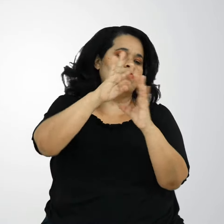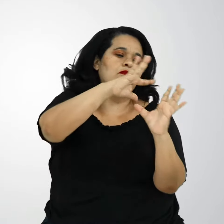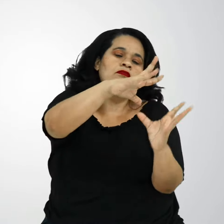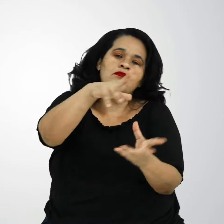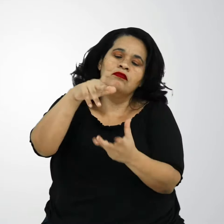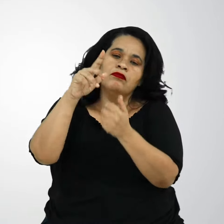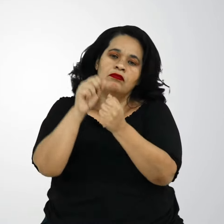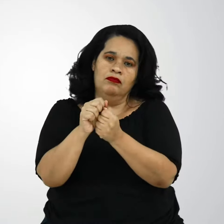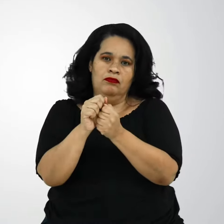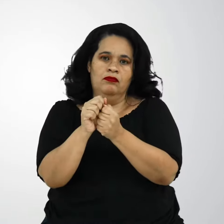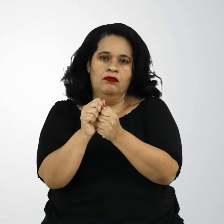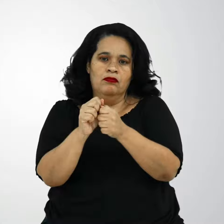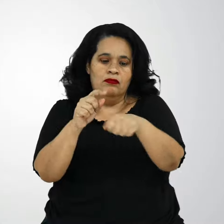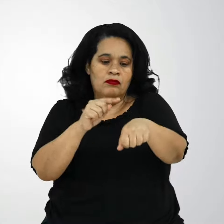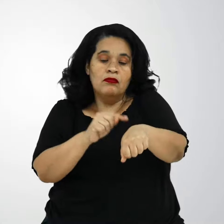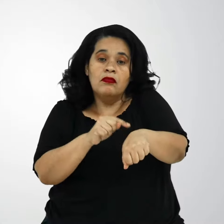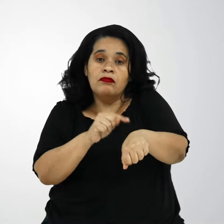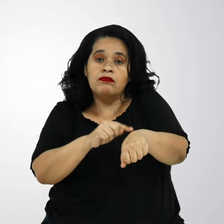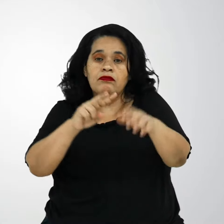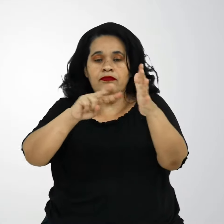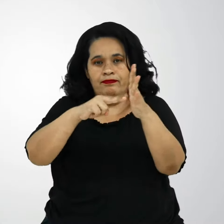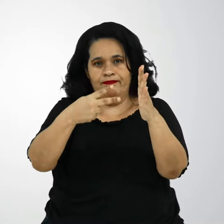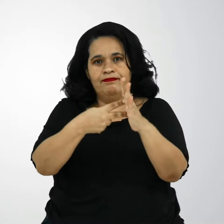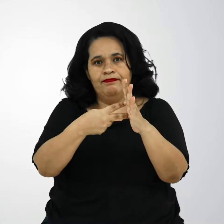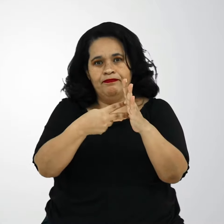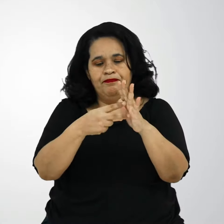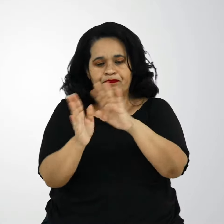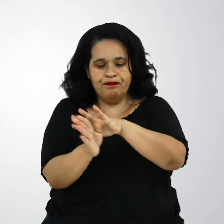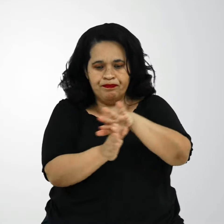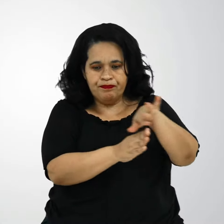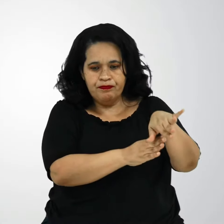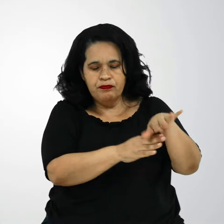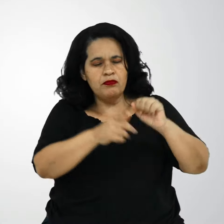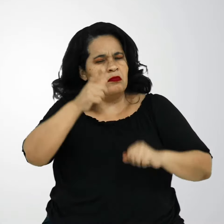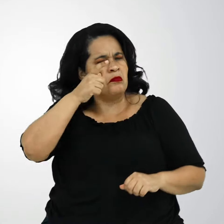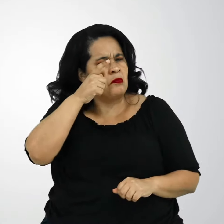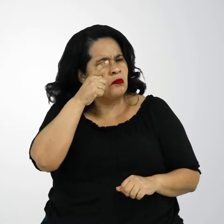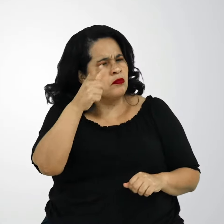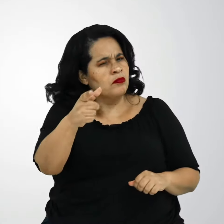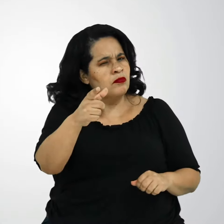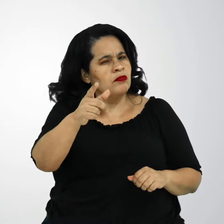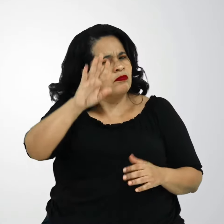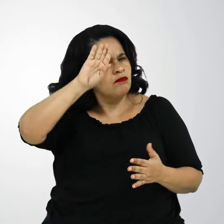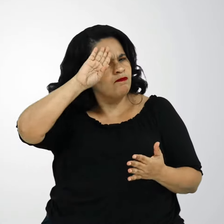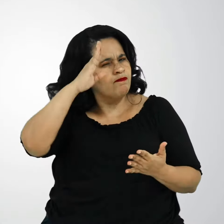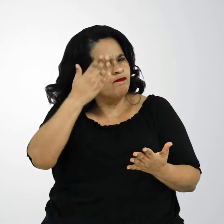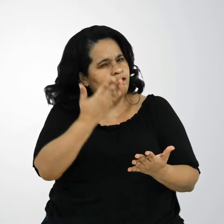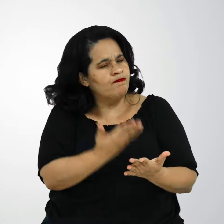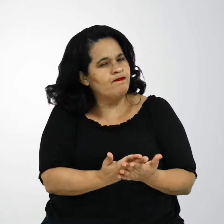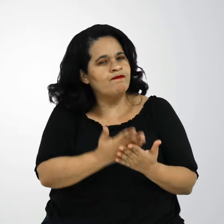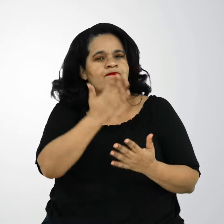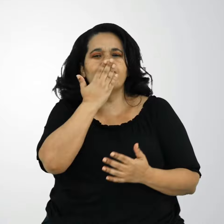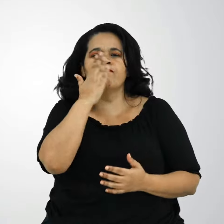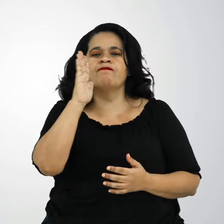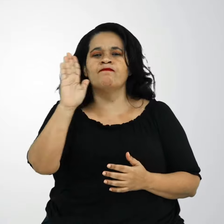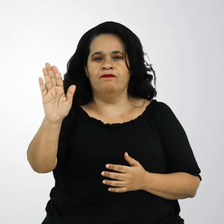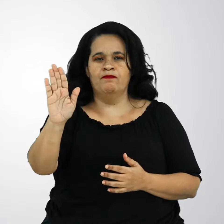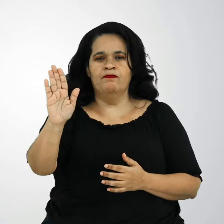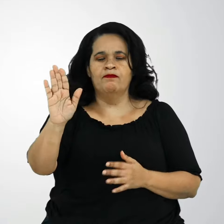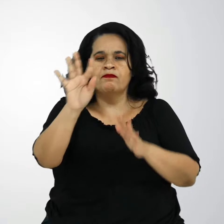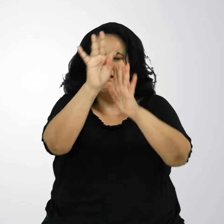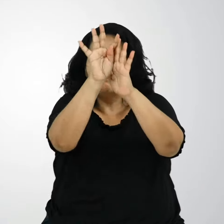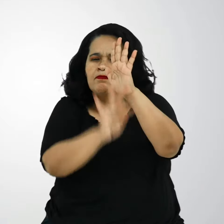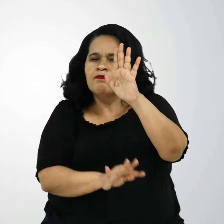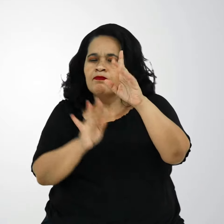vinda e a última vinda. É interessante a gente ter que acreditar nessa promessa, né? Quando a gente lê o texto de Daniel